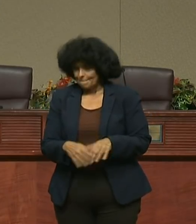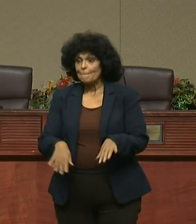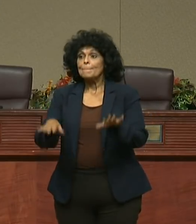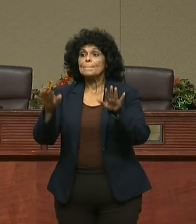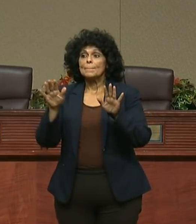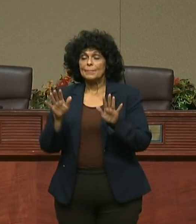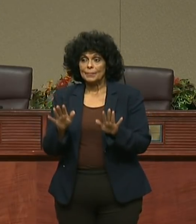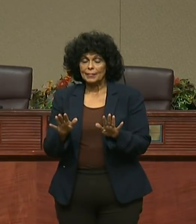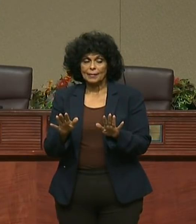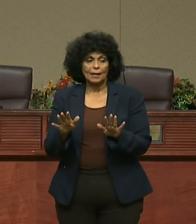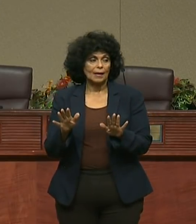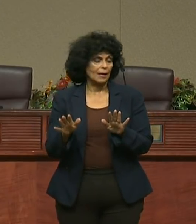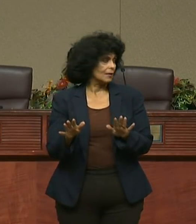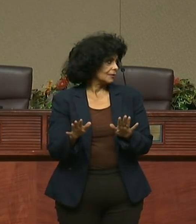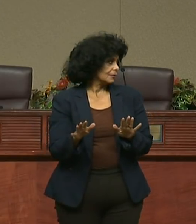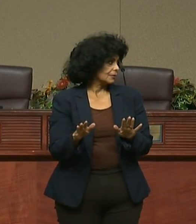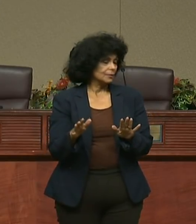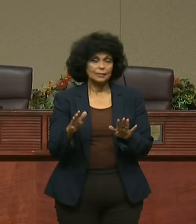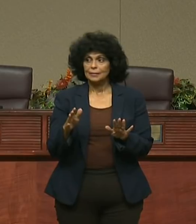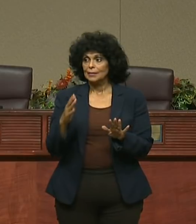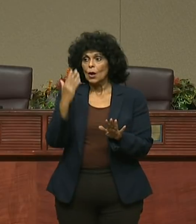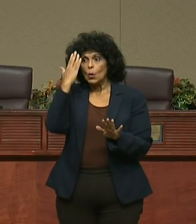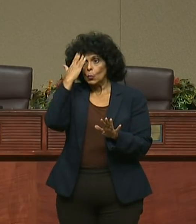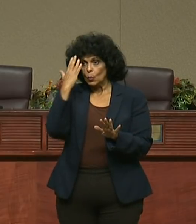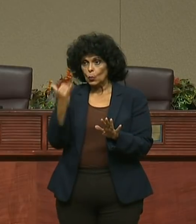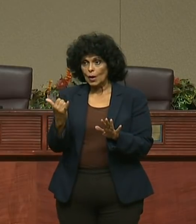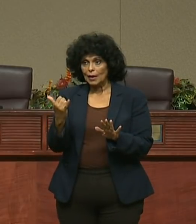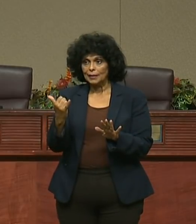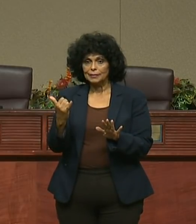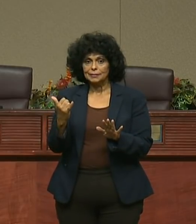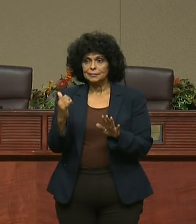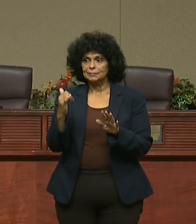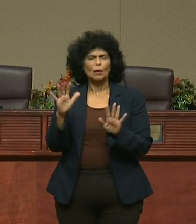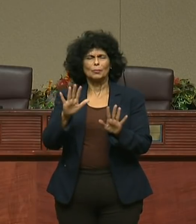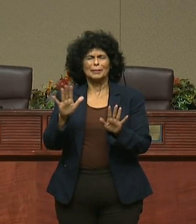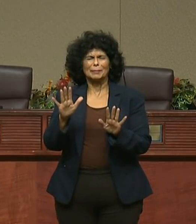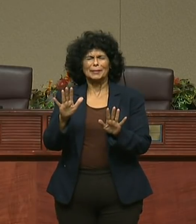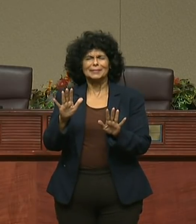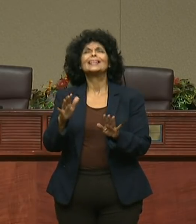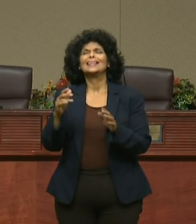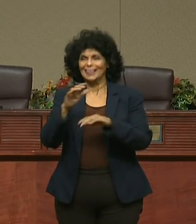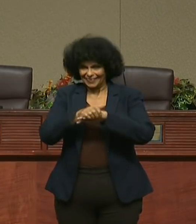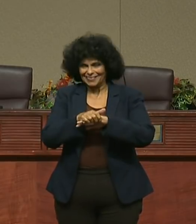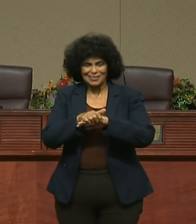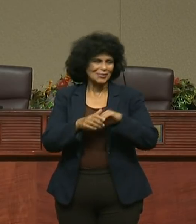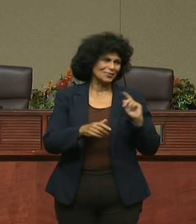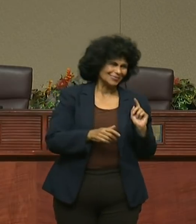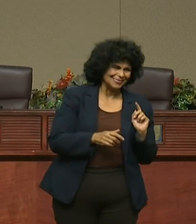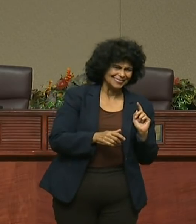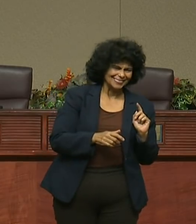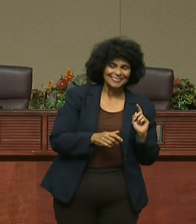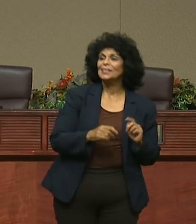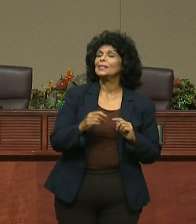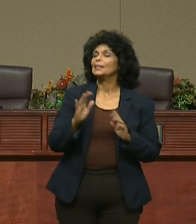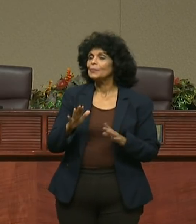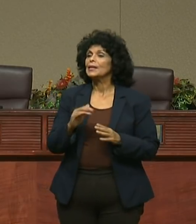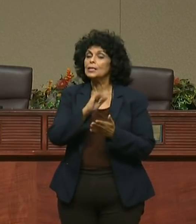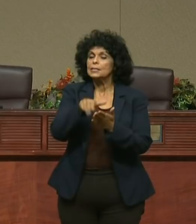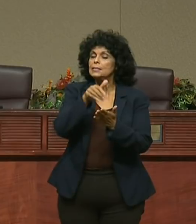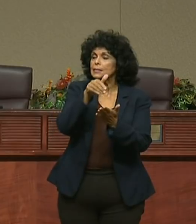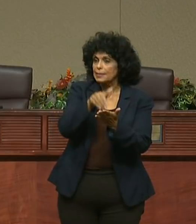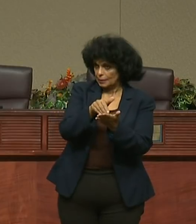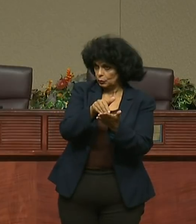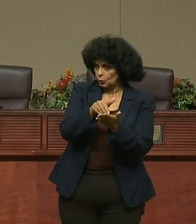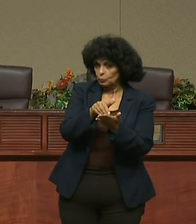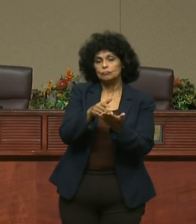why are the testing sites requiring, en Spanish, ¿por qué los centros de hacer pruebas están